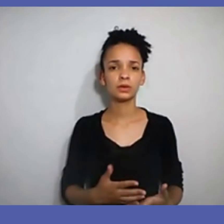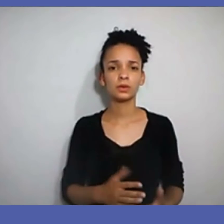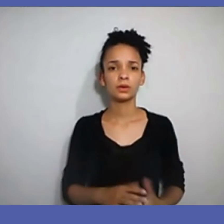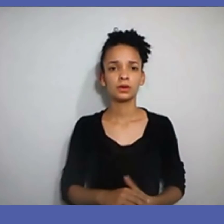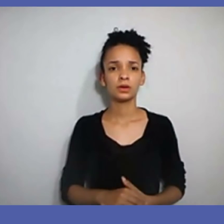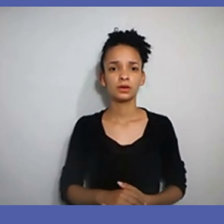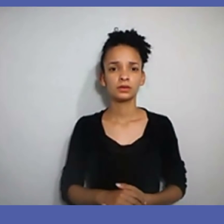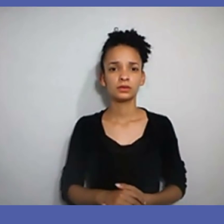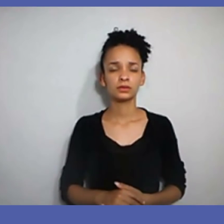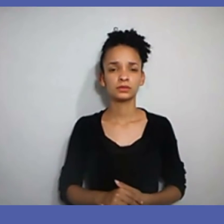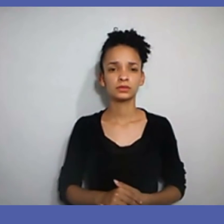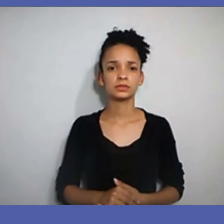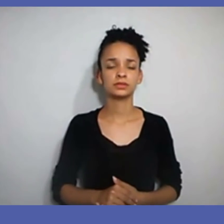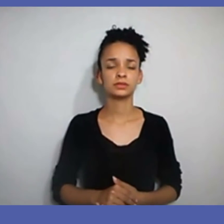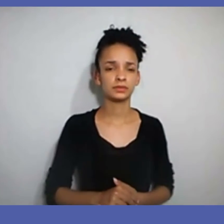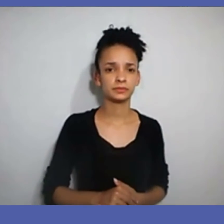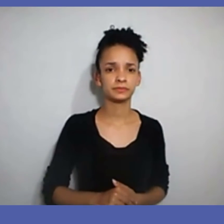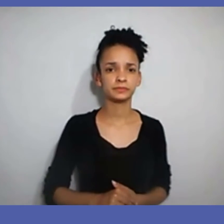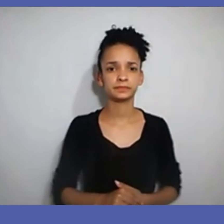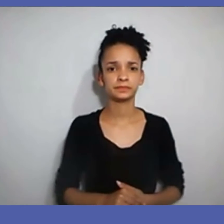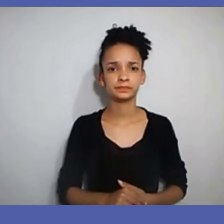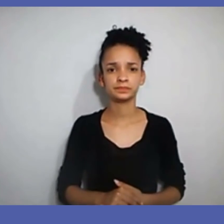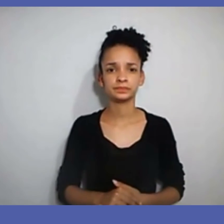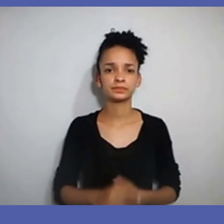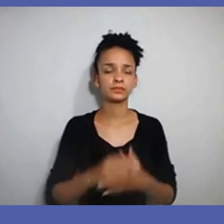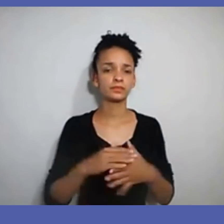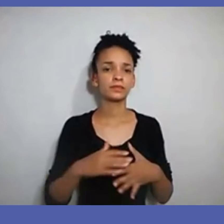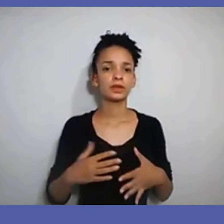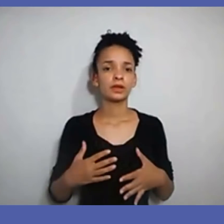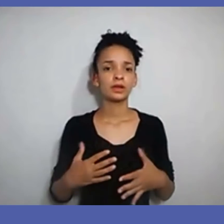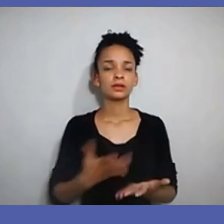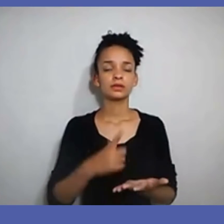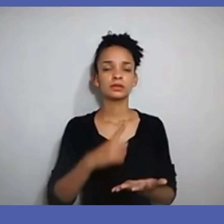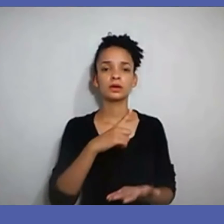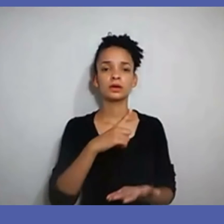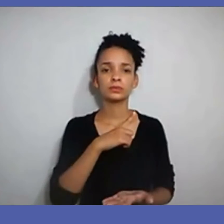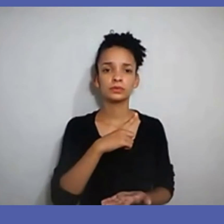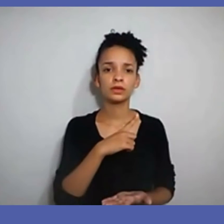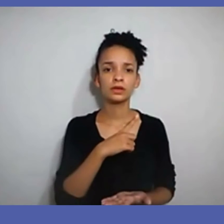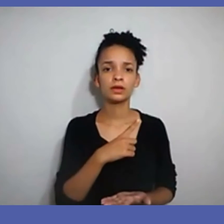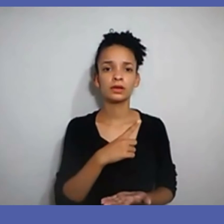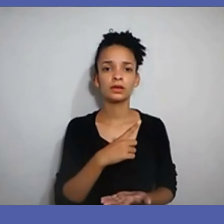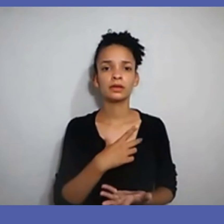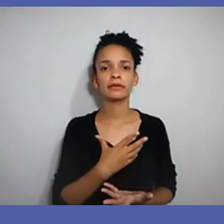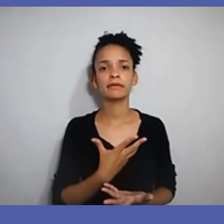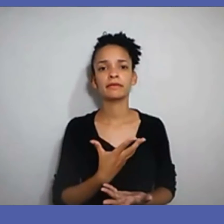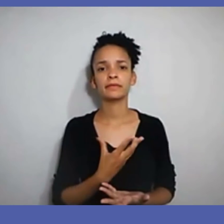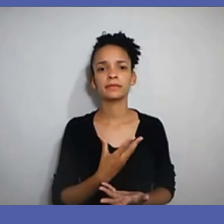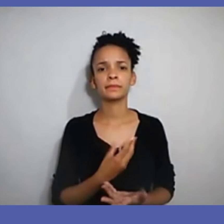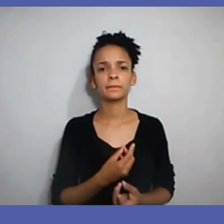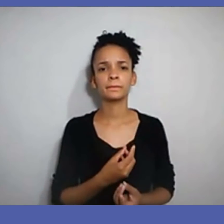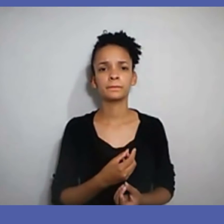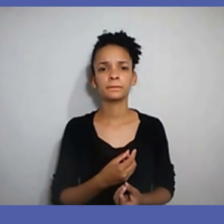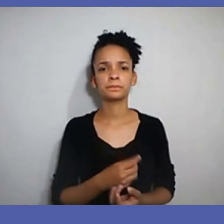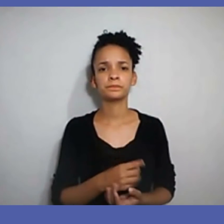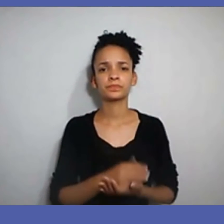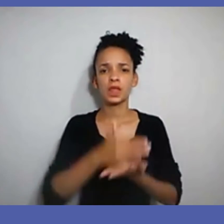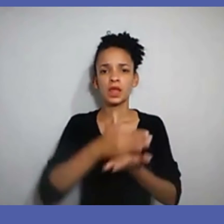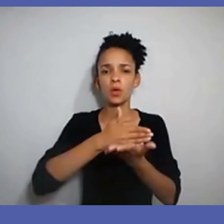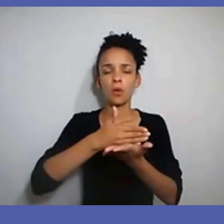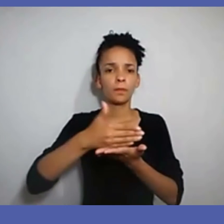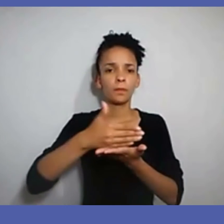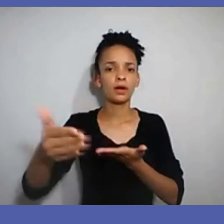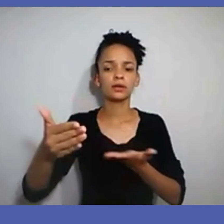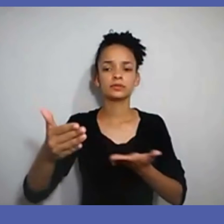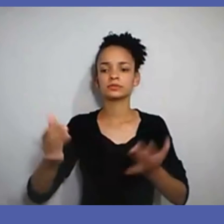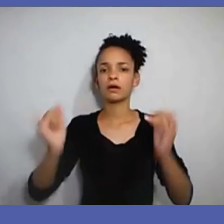nasceram, a partir de então, irmãos, se espalharam nações pagãs pela terra. Vocês